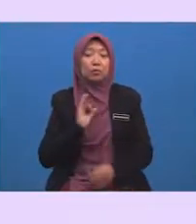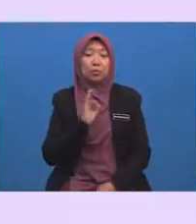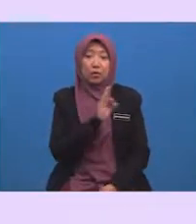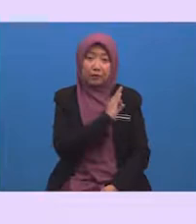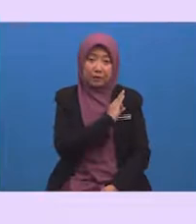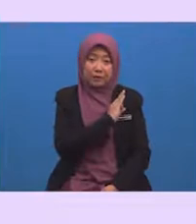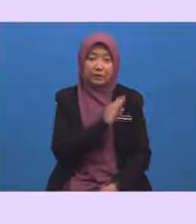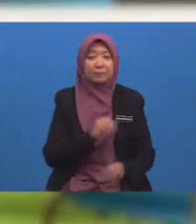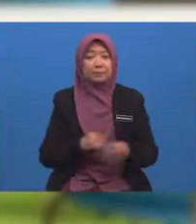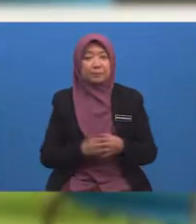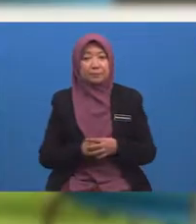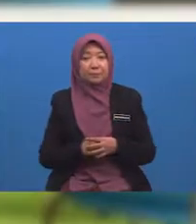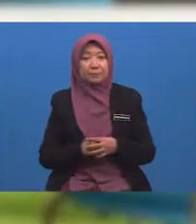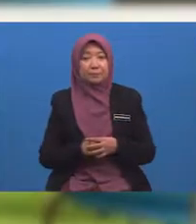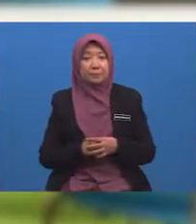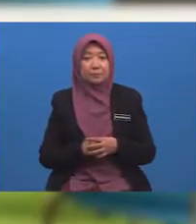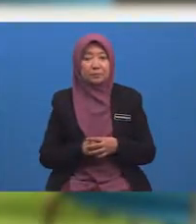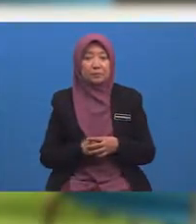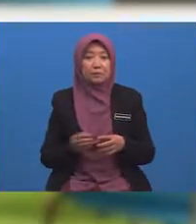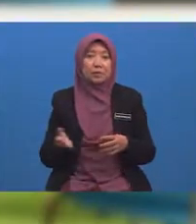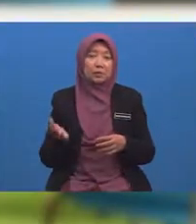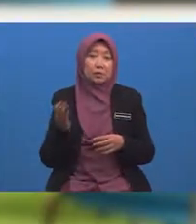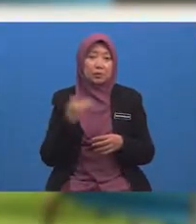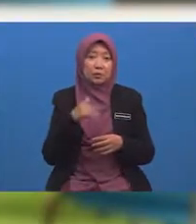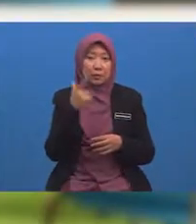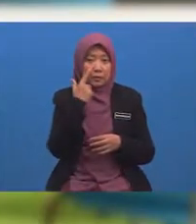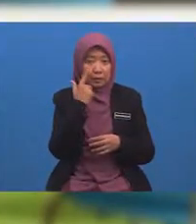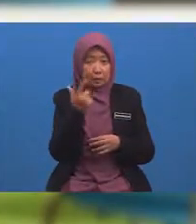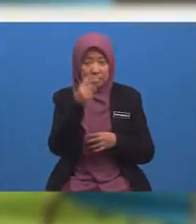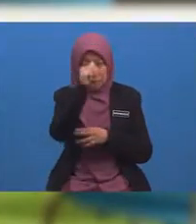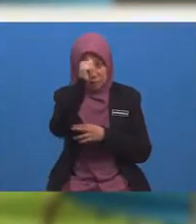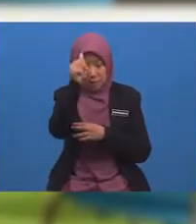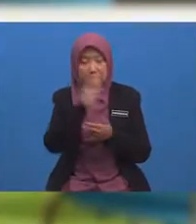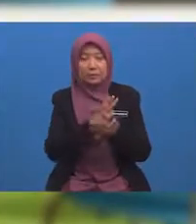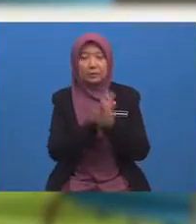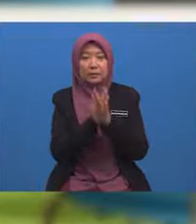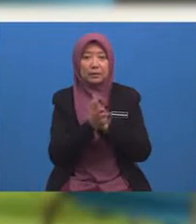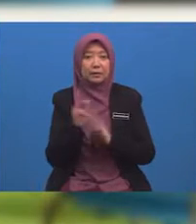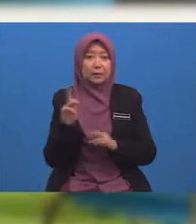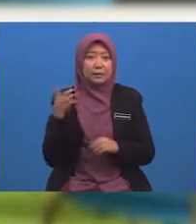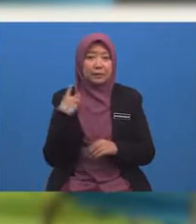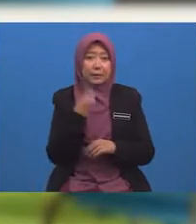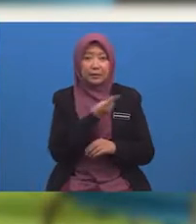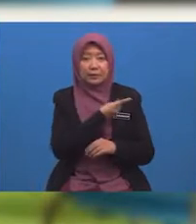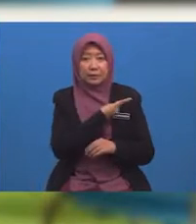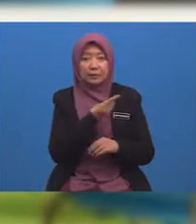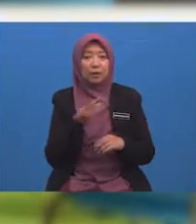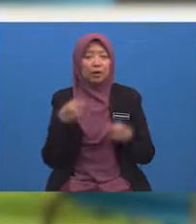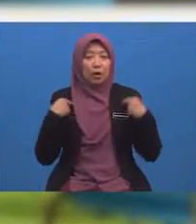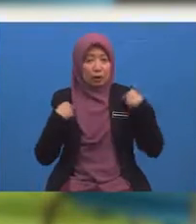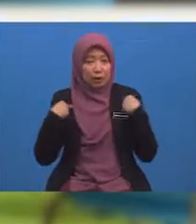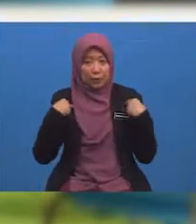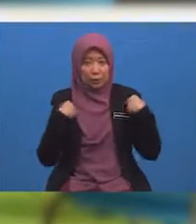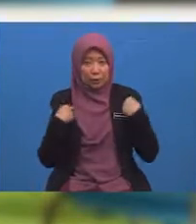kafir. Mari kita lihat. Allah menjadikan kita pelbagai jenis haiwan dan